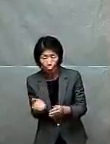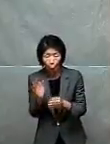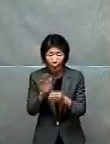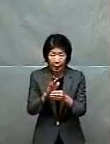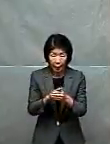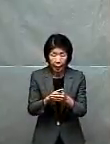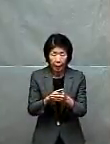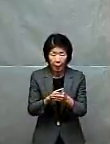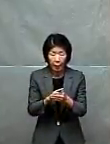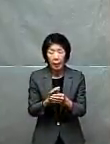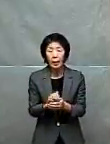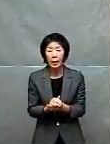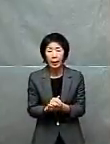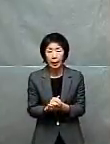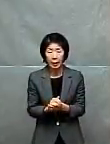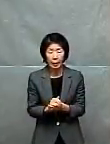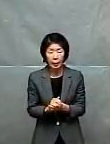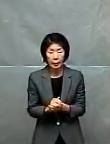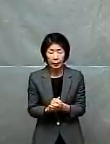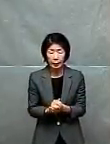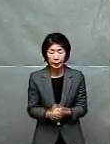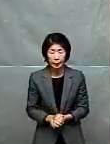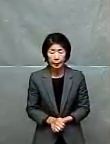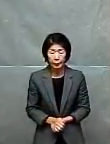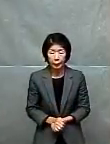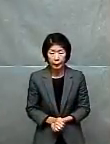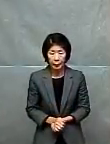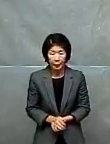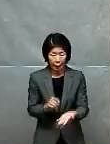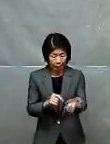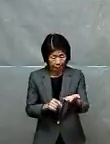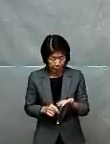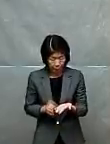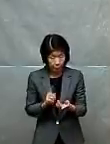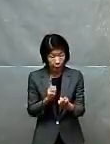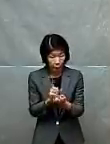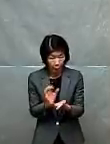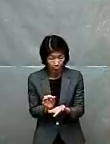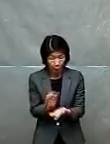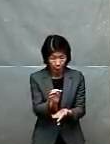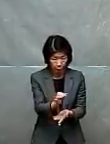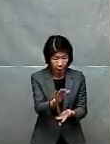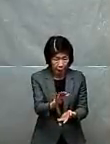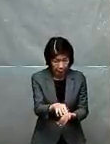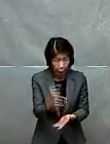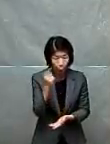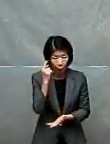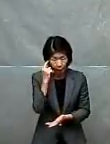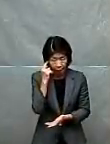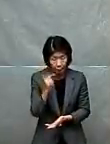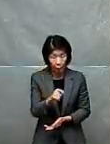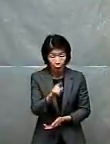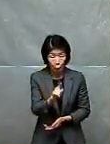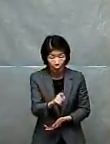ので、そういうことでお支払いをしたと思っておりますので、そのこと自体は、